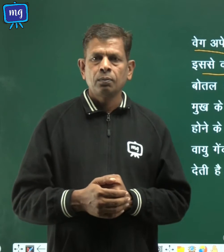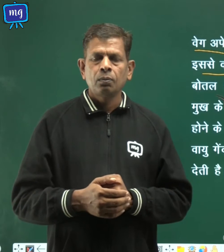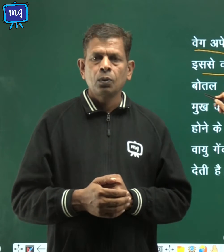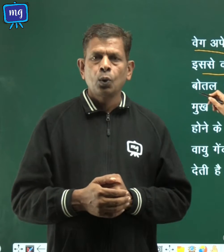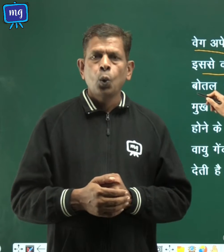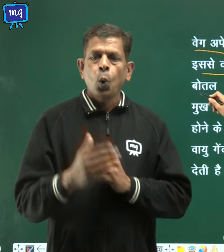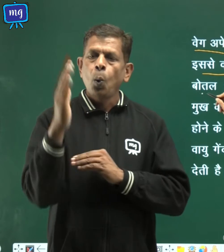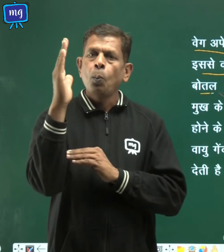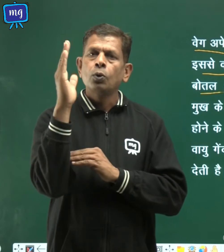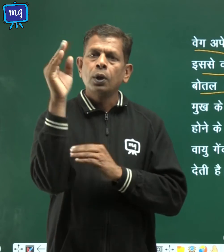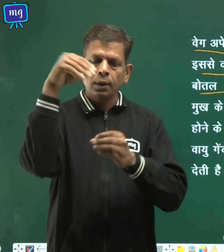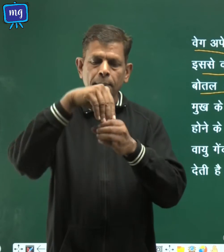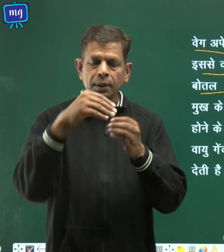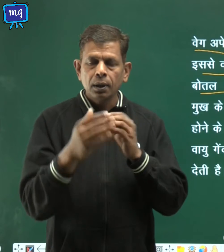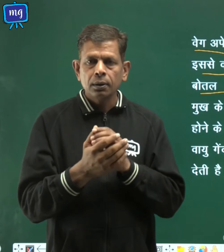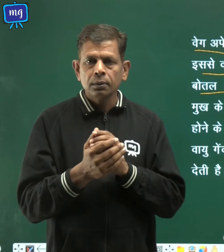बोतल के भीतर